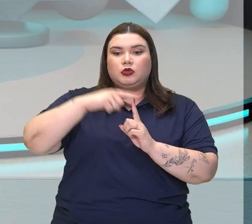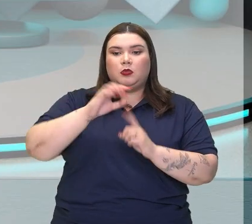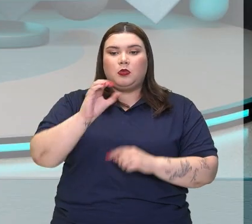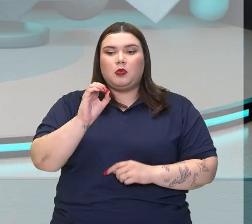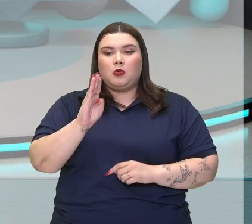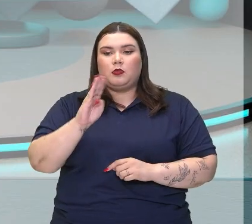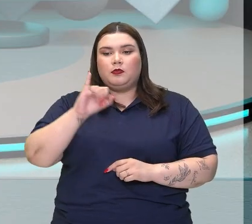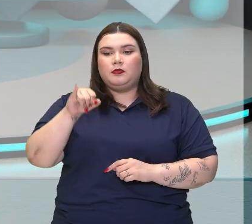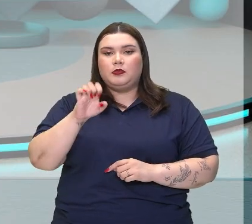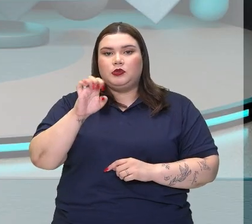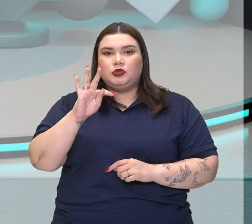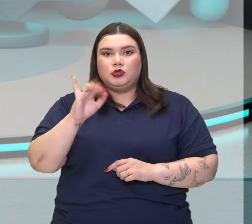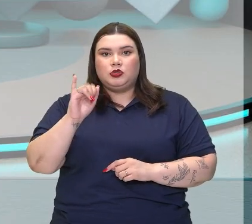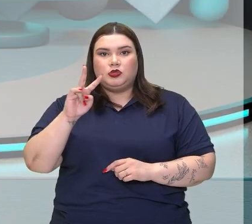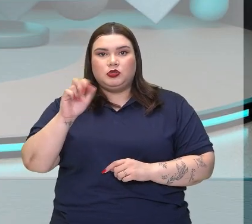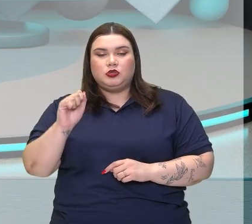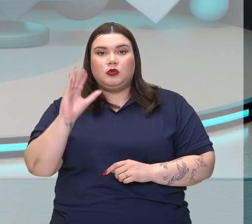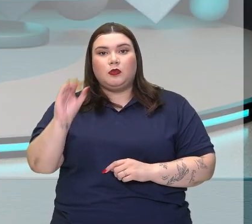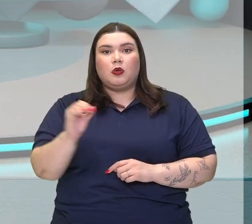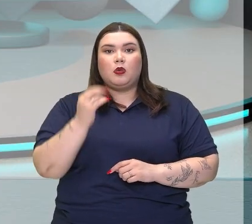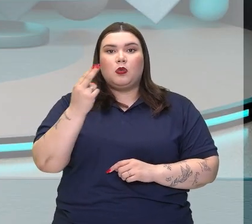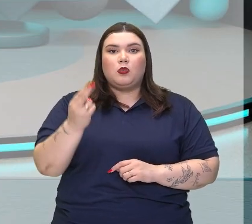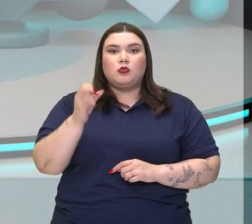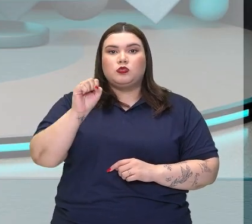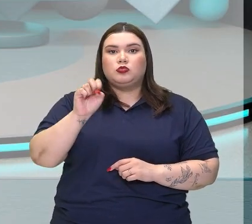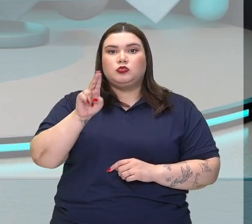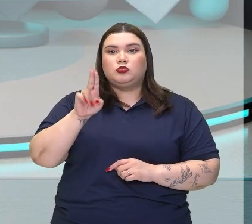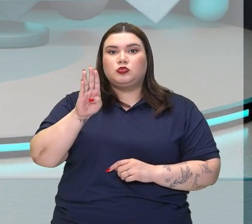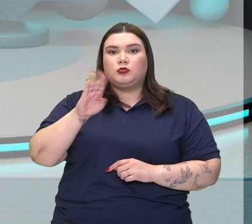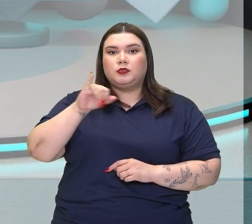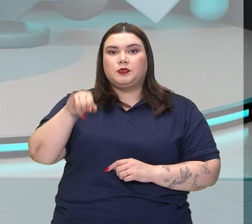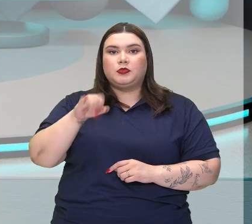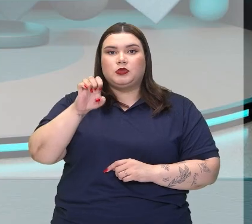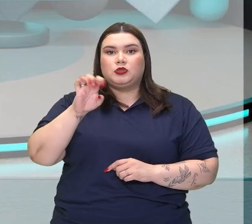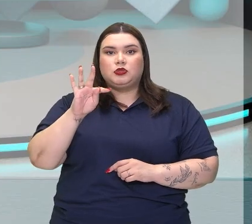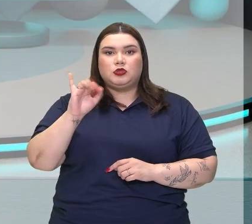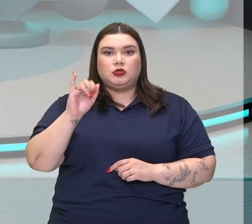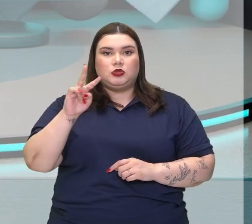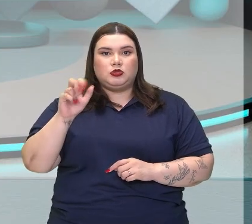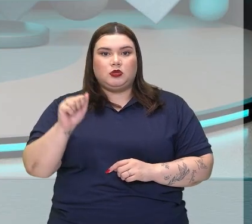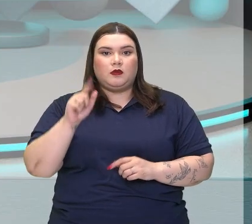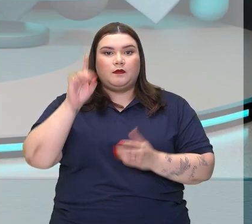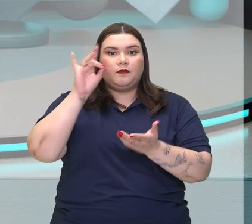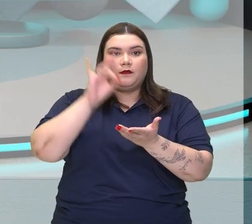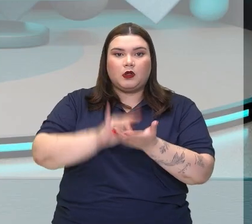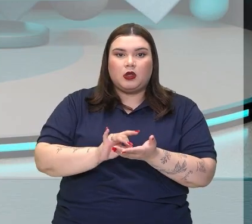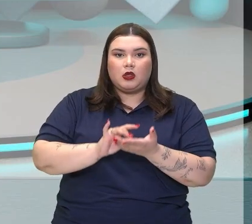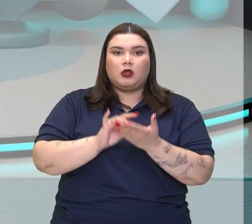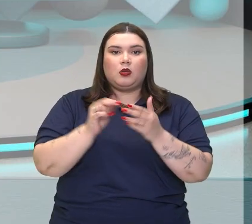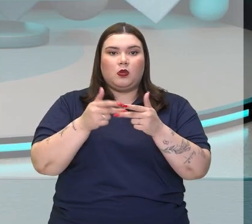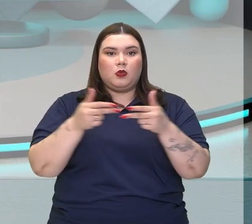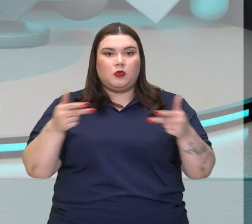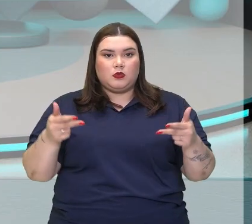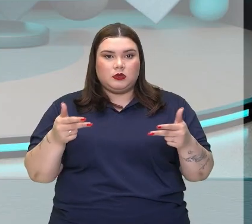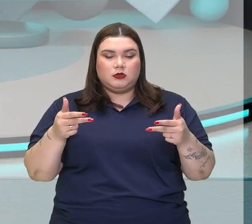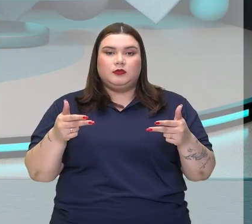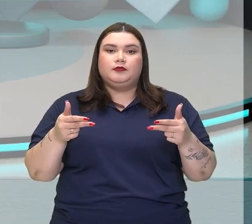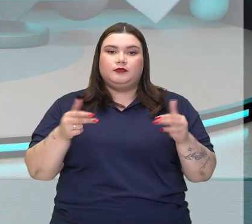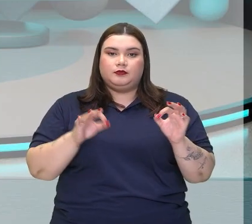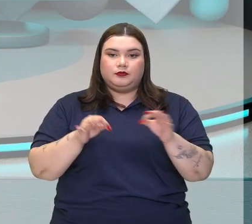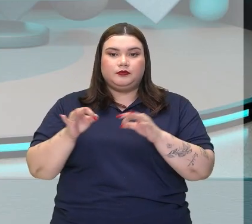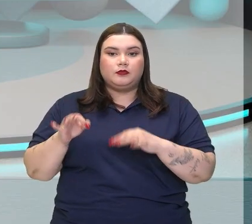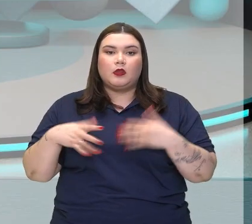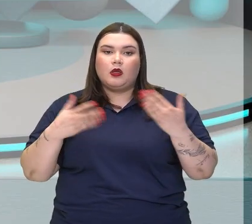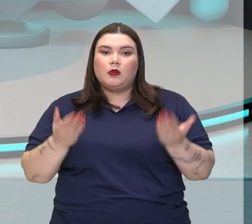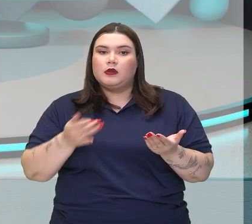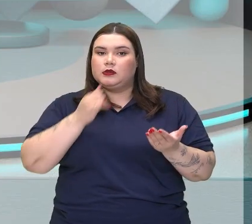ou subjetiva. Quando a gente fala de uma descrição objetiva, é aquilo que de fato a coisa é. Então, se eu digo, por